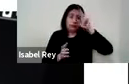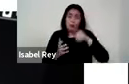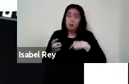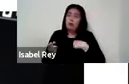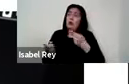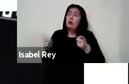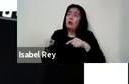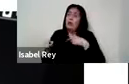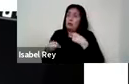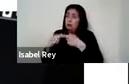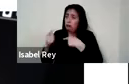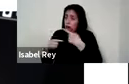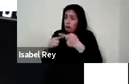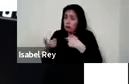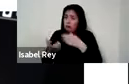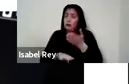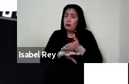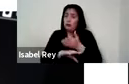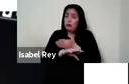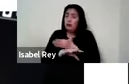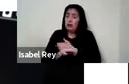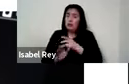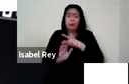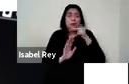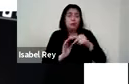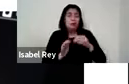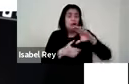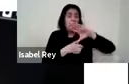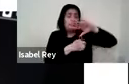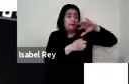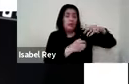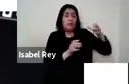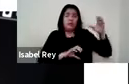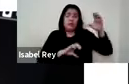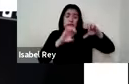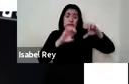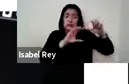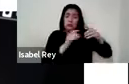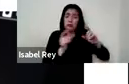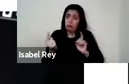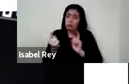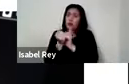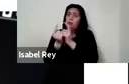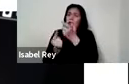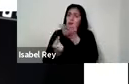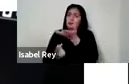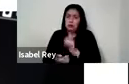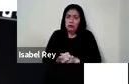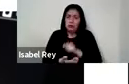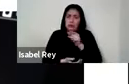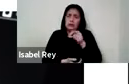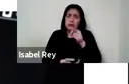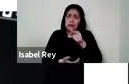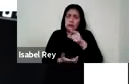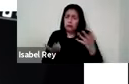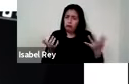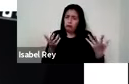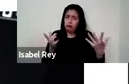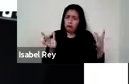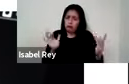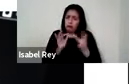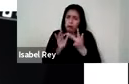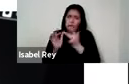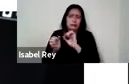el proyecto que se está avanzando. Realmente, en una feria de ciencia nos encontramos y fue así que esa articulación enorme, el